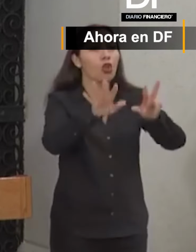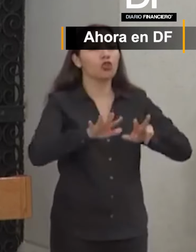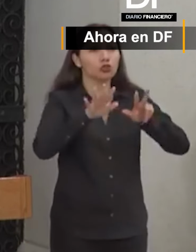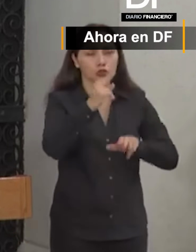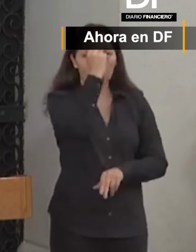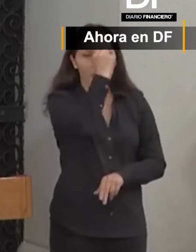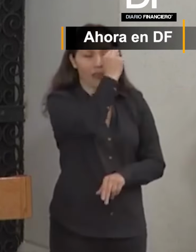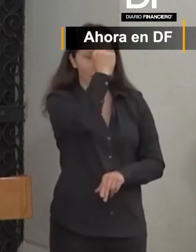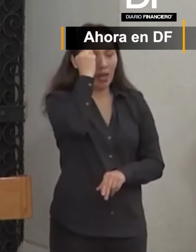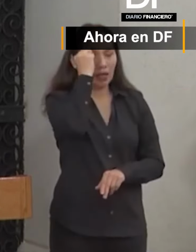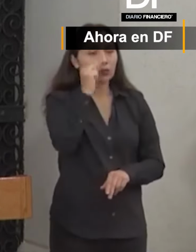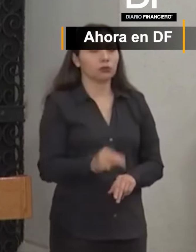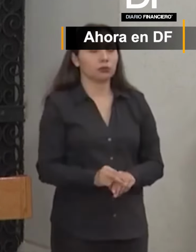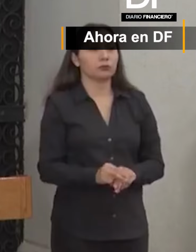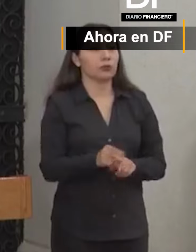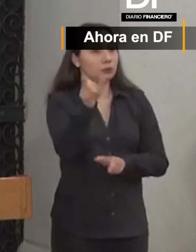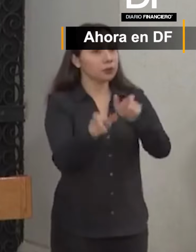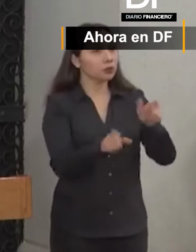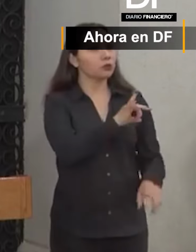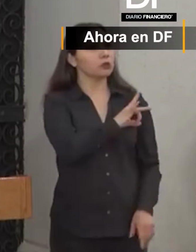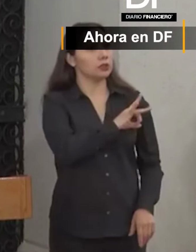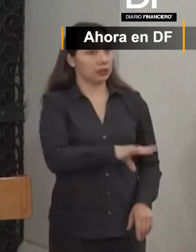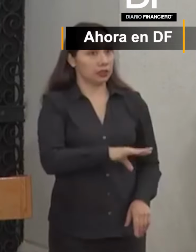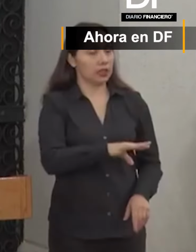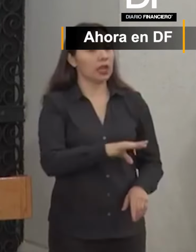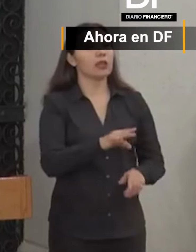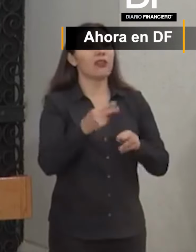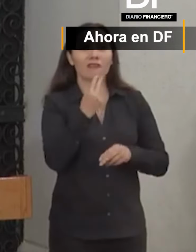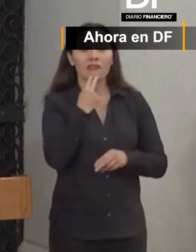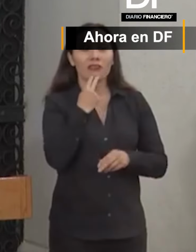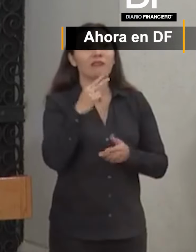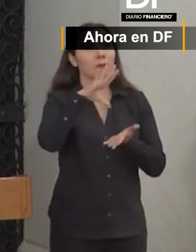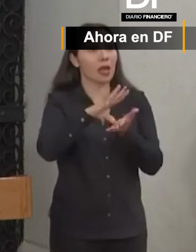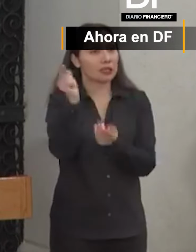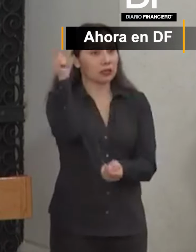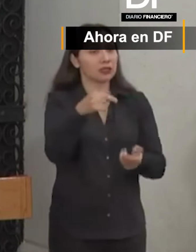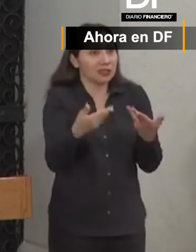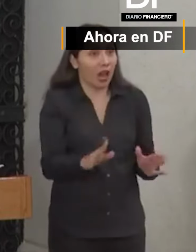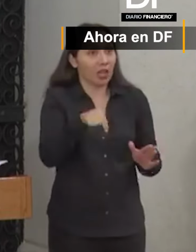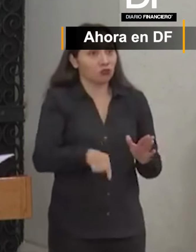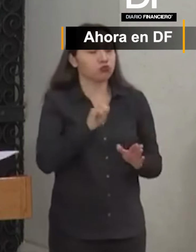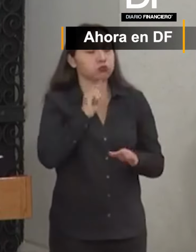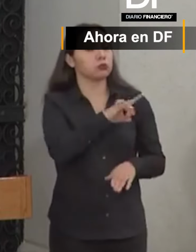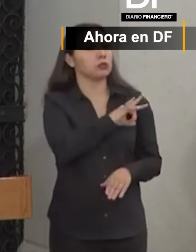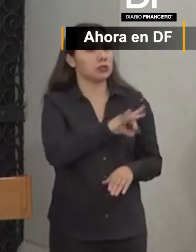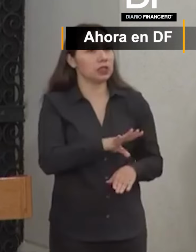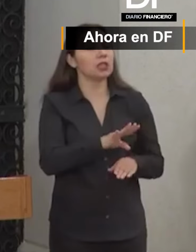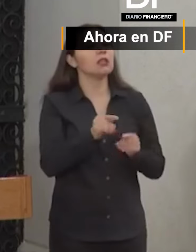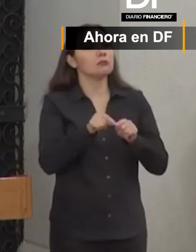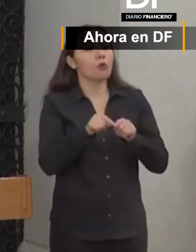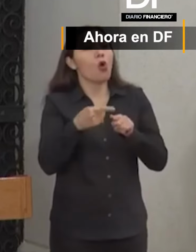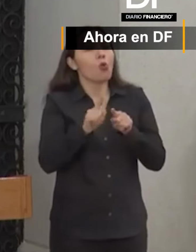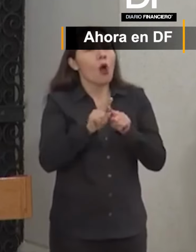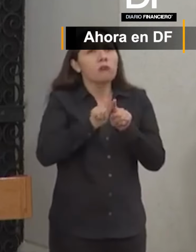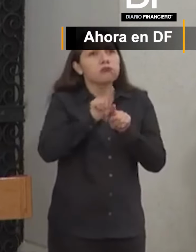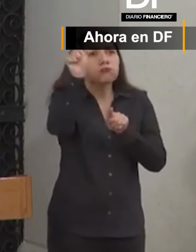de marzo. Los chilenos y los residentes extranjeros en Chile que provengan de lugares de